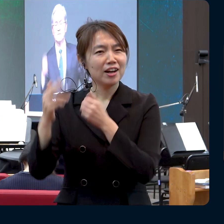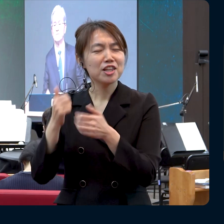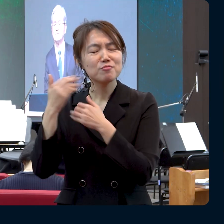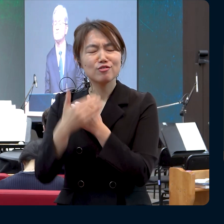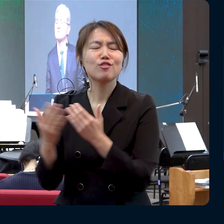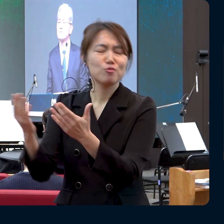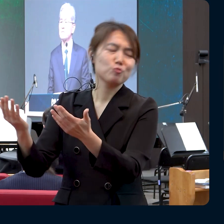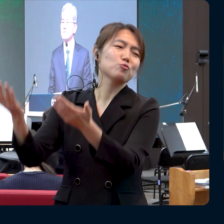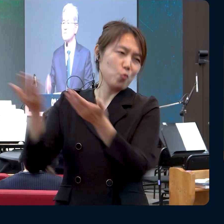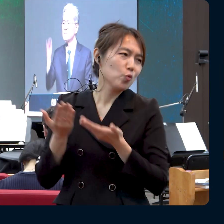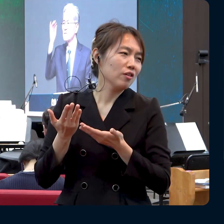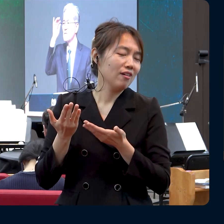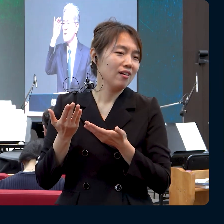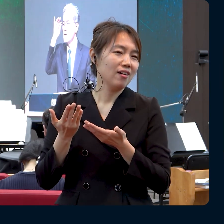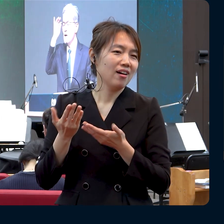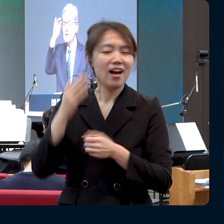받았어요.